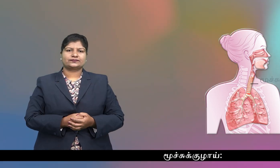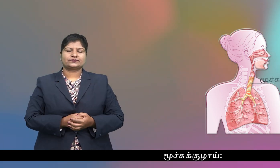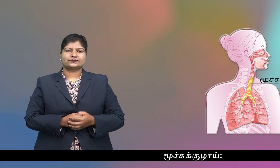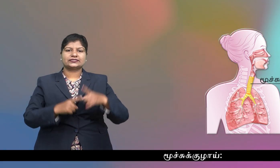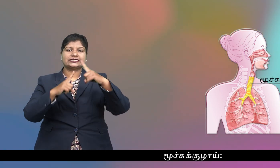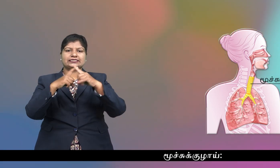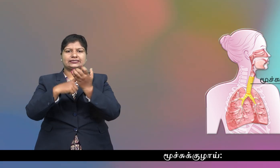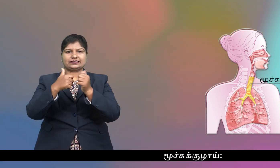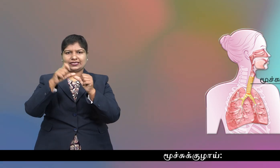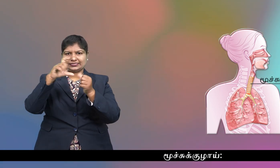மூச்சுக்குழாய்.